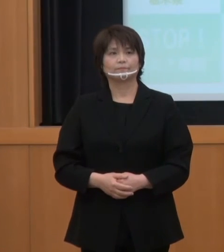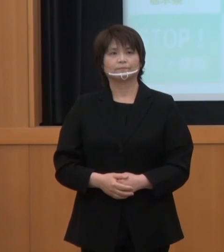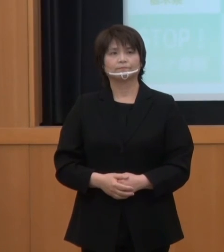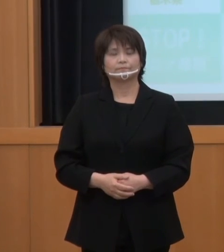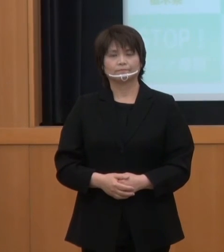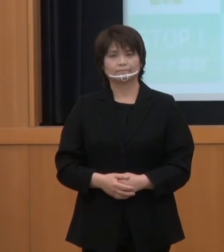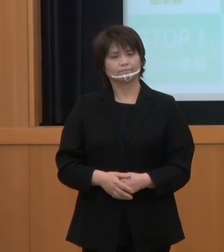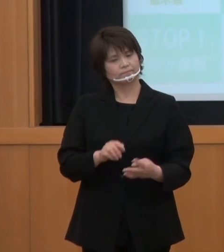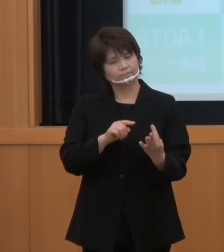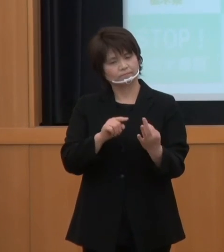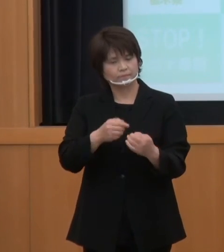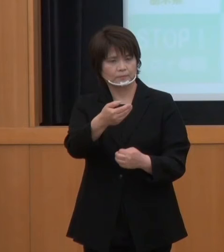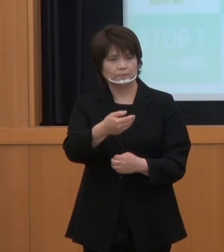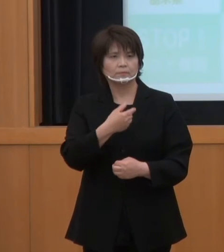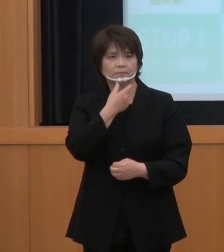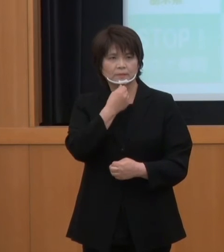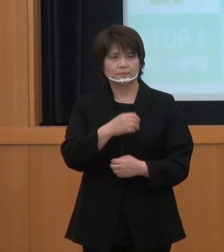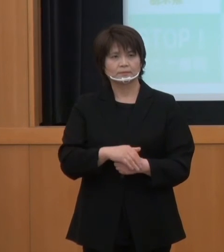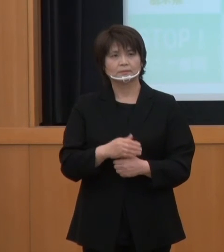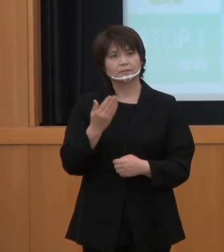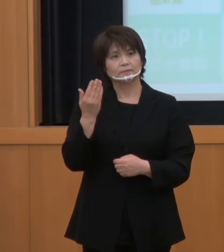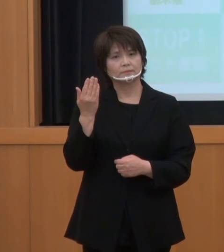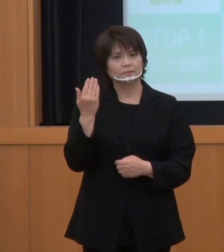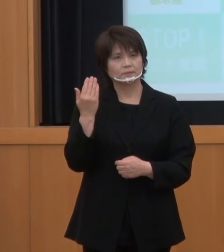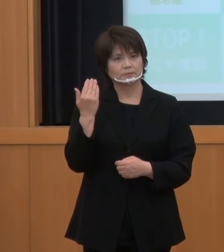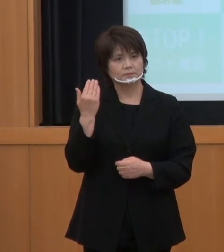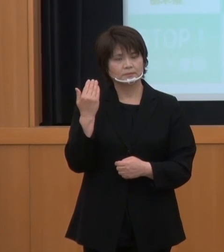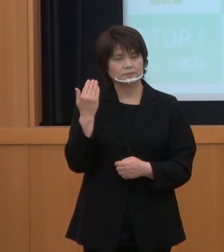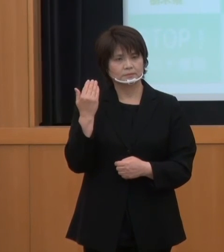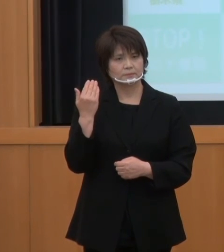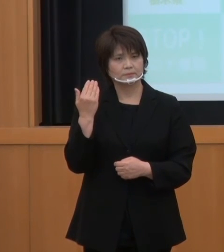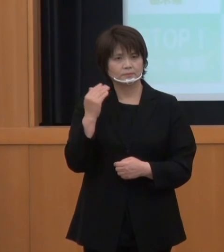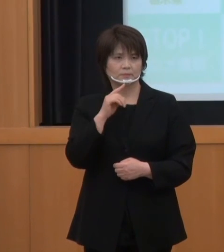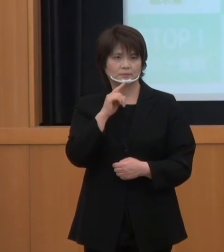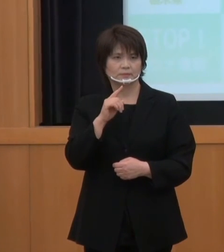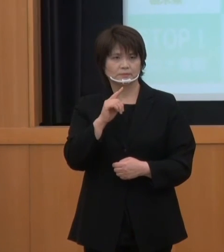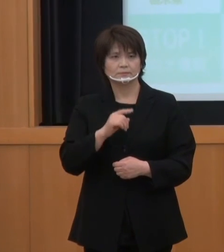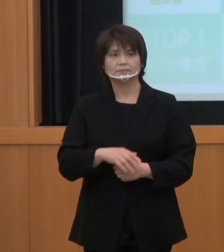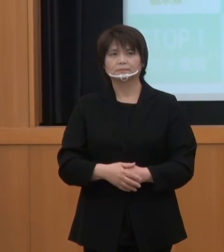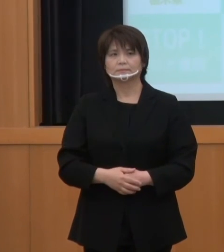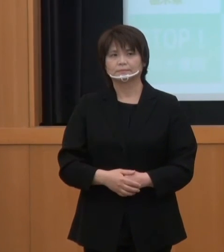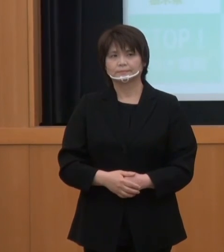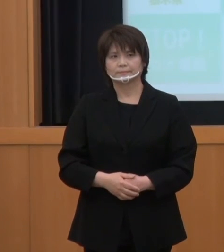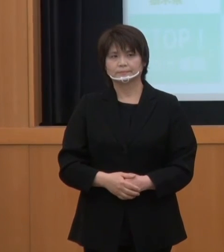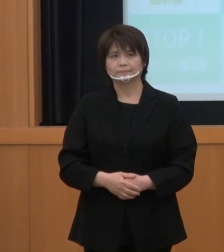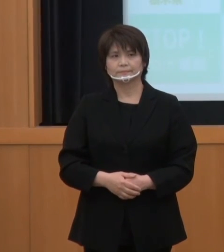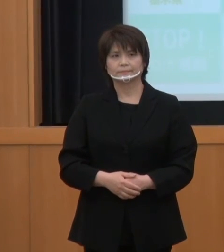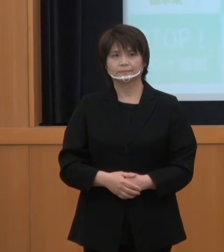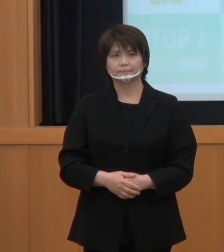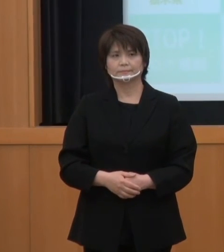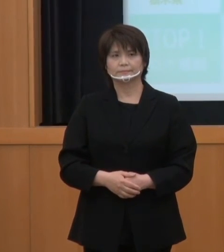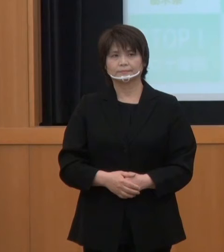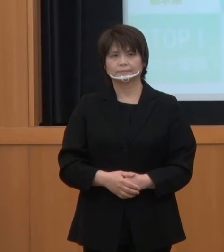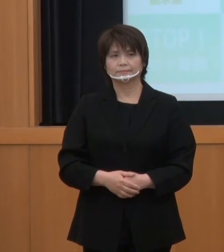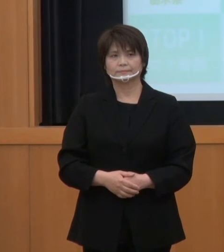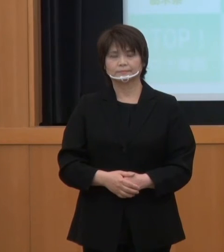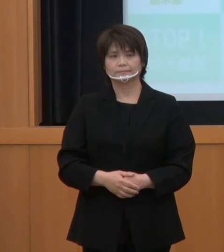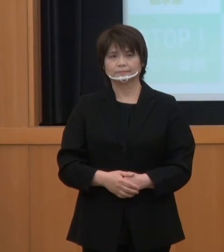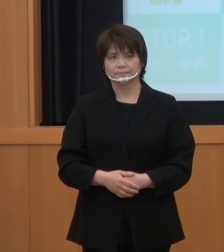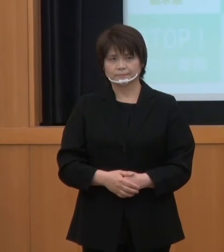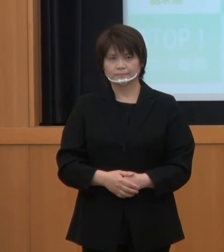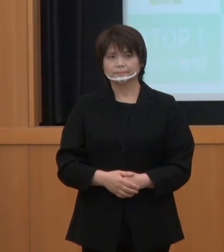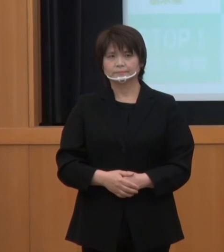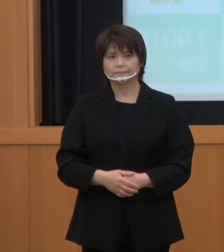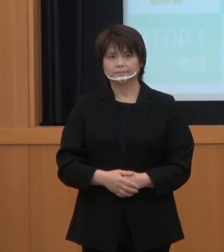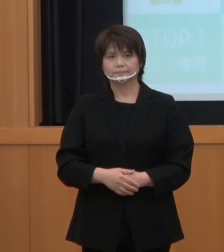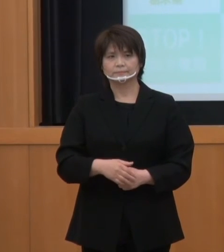何点かお伺いしたいんですが、先ほどの質問の関連で、 今回の週末の首長選挙では